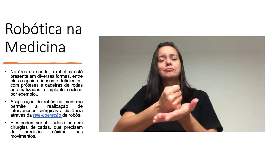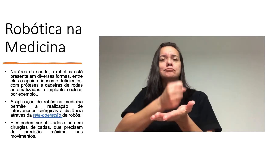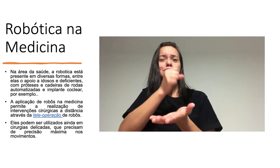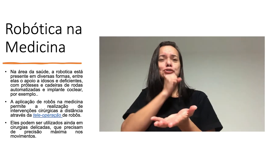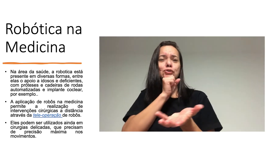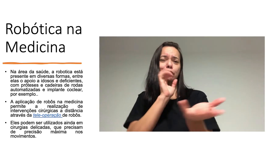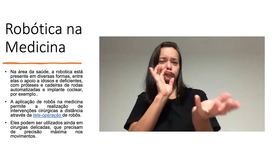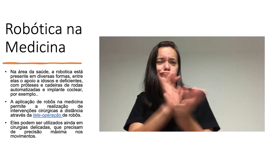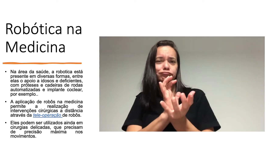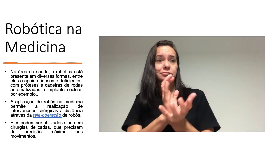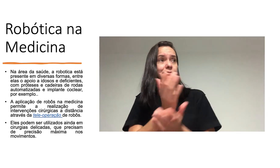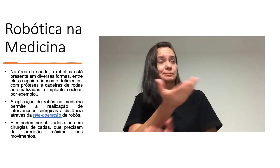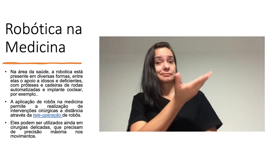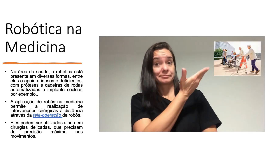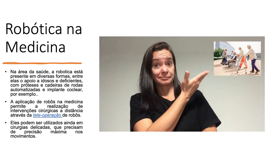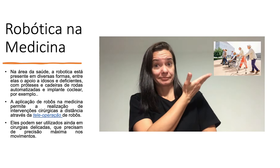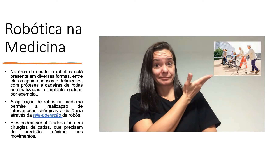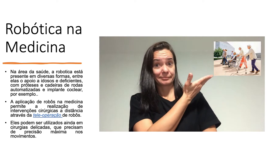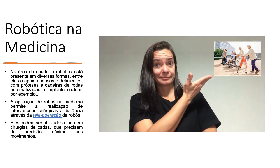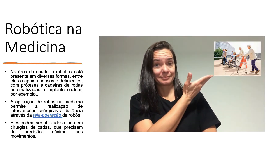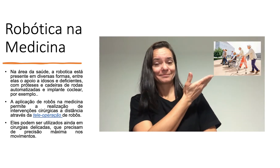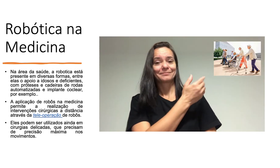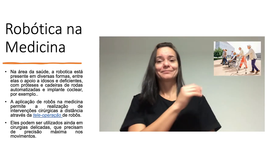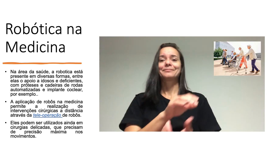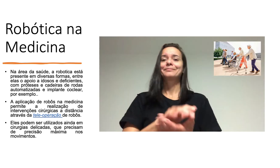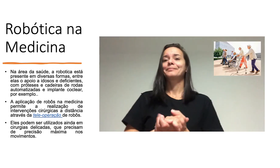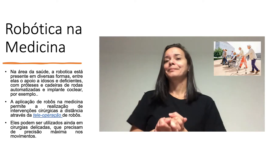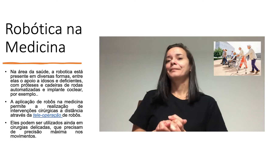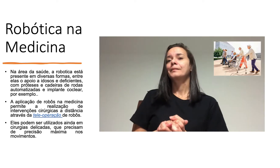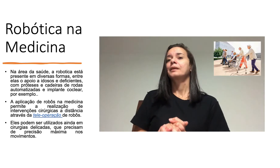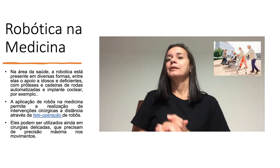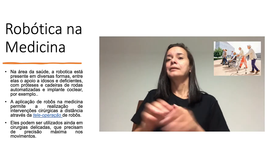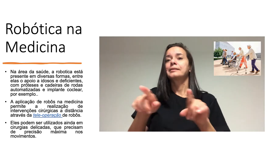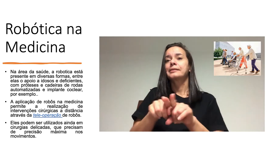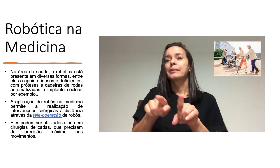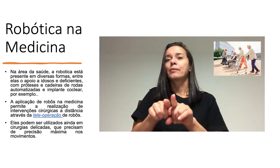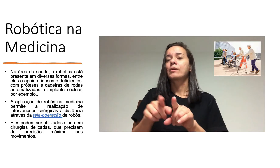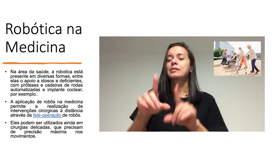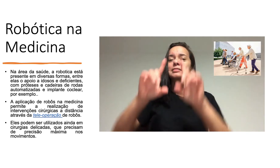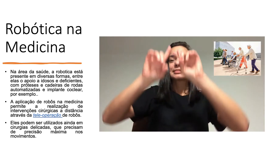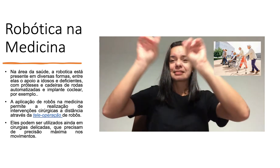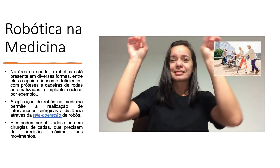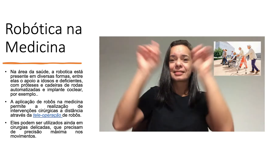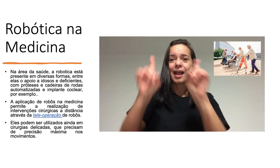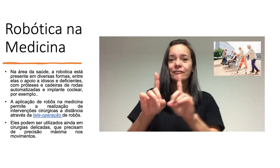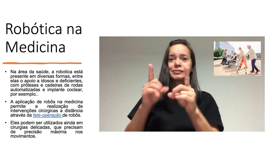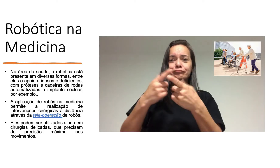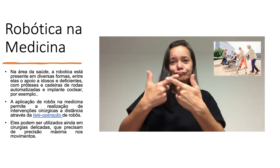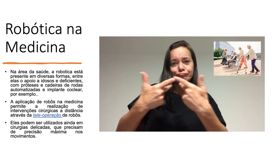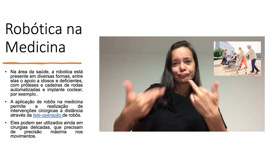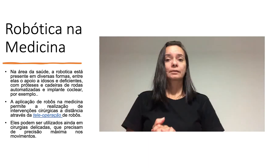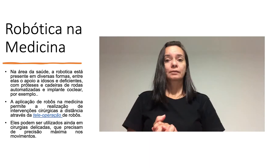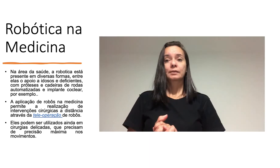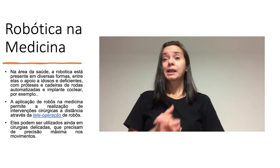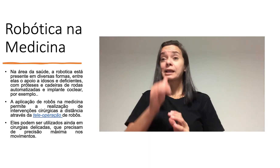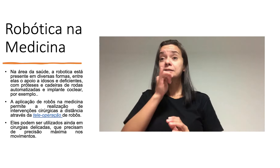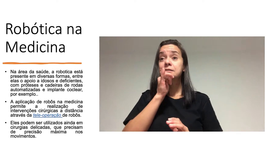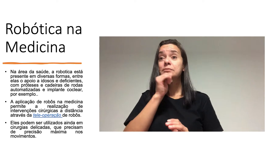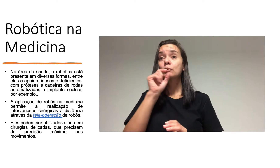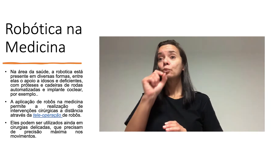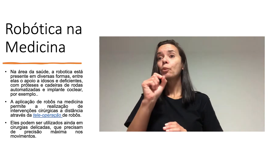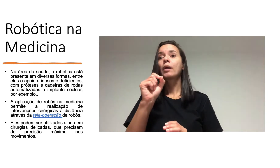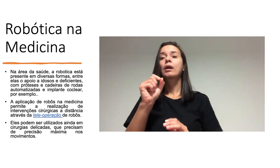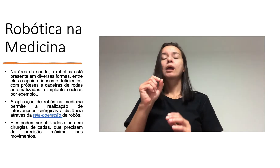Entre elas, o apoio a idosos e também aos